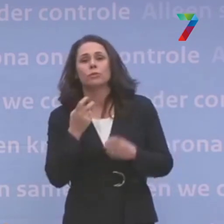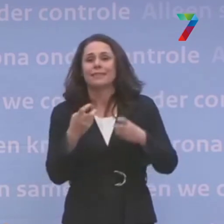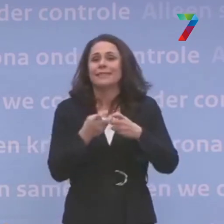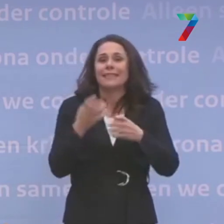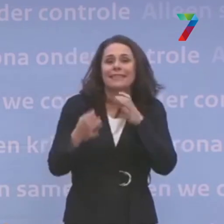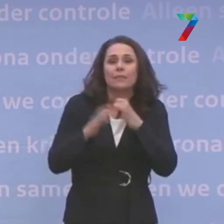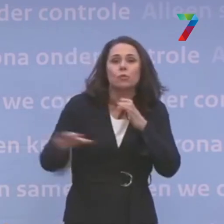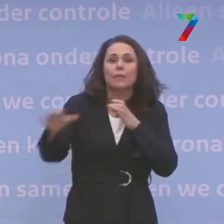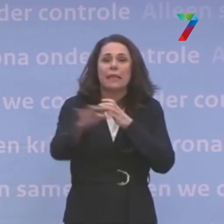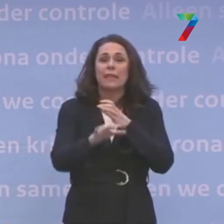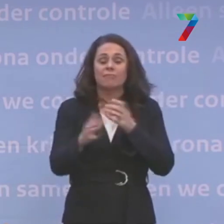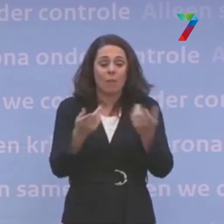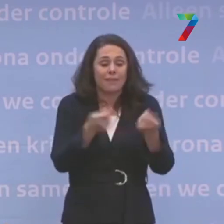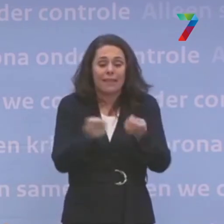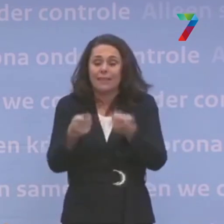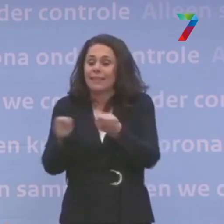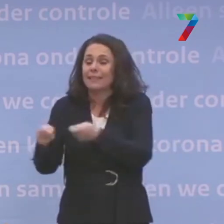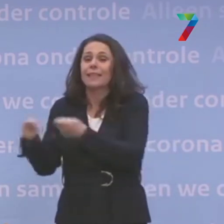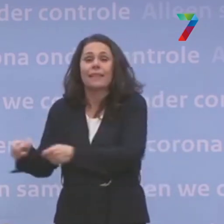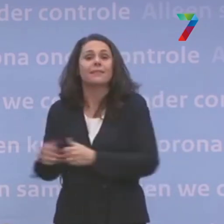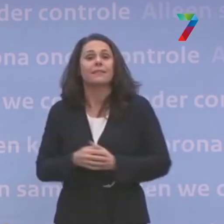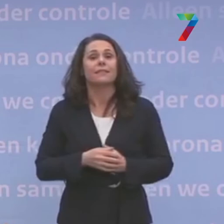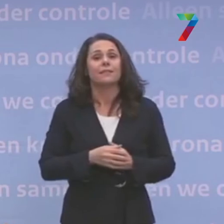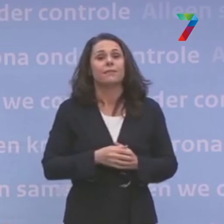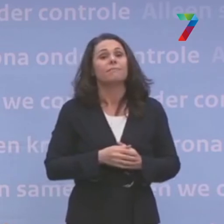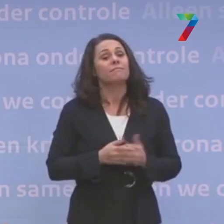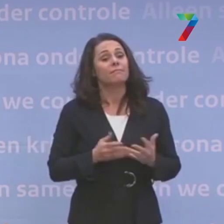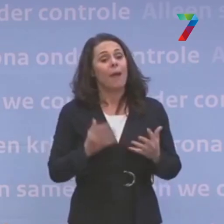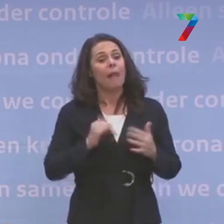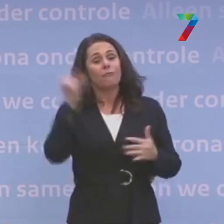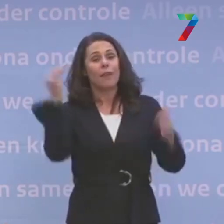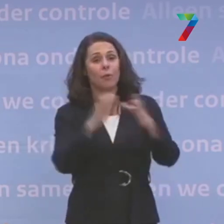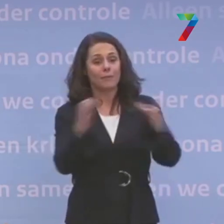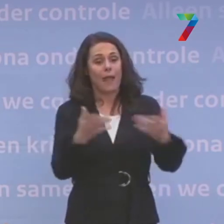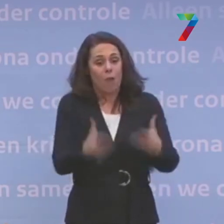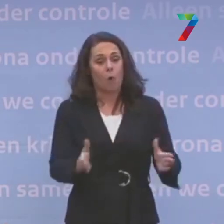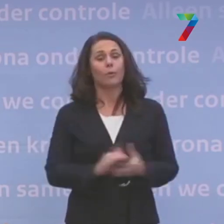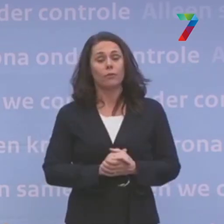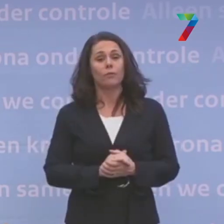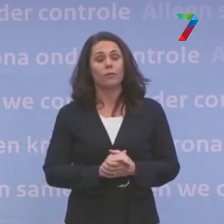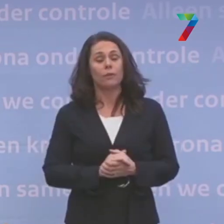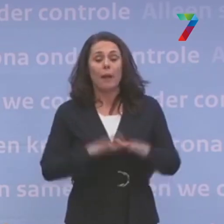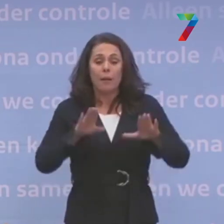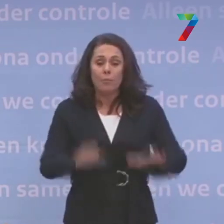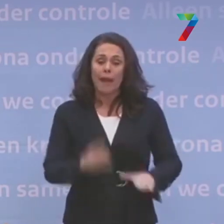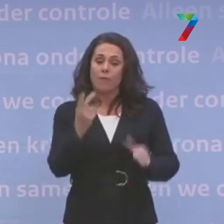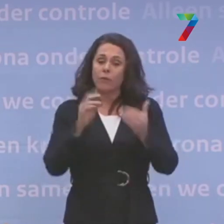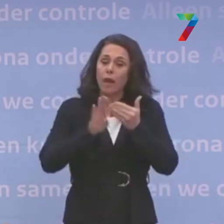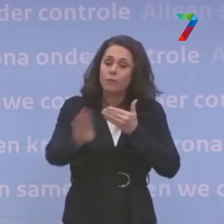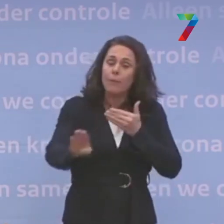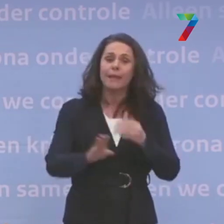allemaal dicht. Maar heel veel bedrijven zijn natuurlijk op dit moment wel geopend. Maar dan geldt nog steeds 1,5 meter, werk